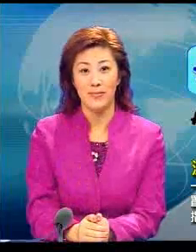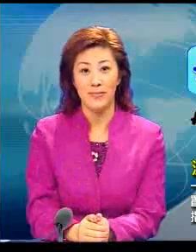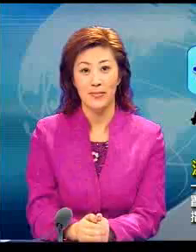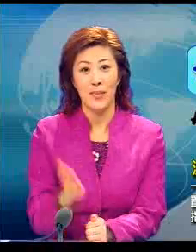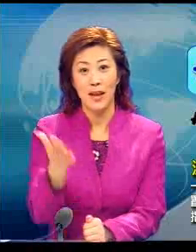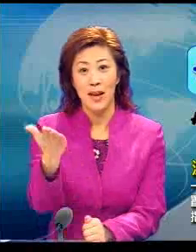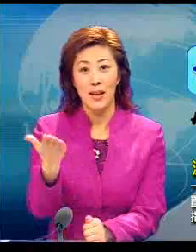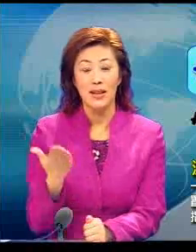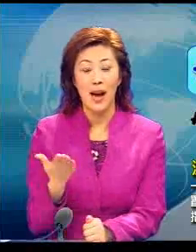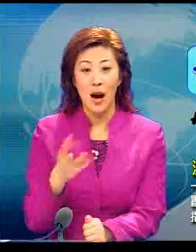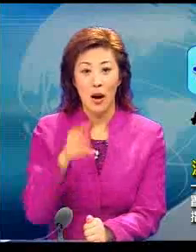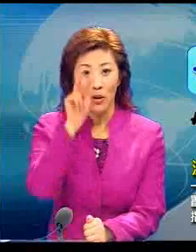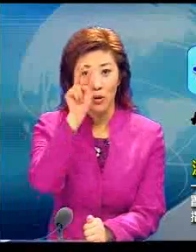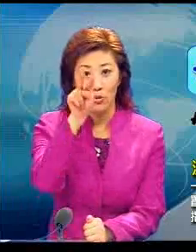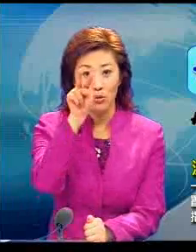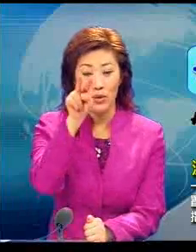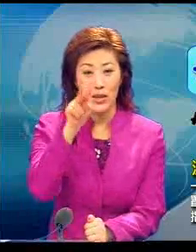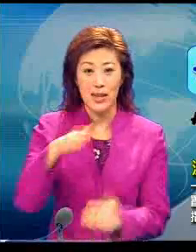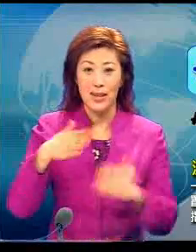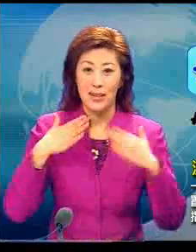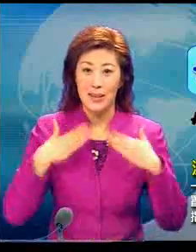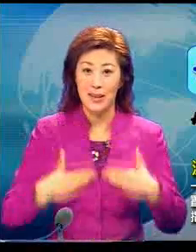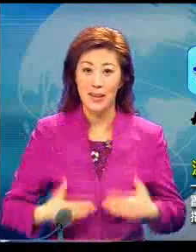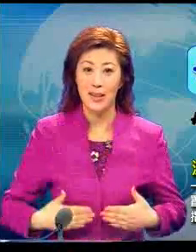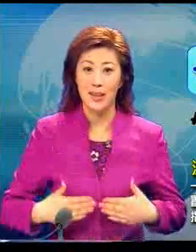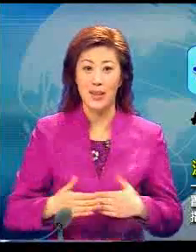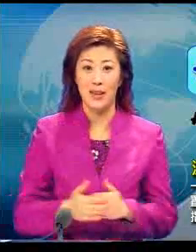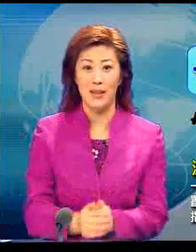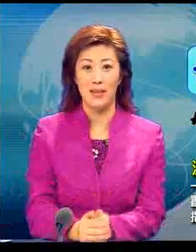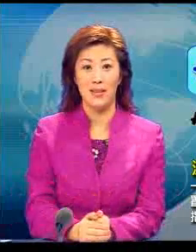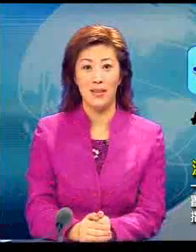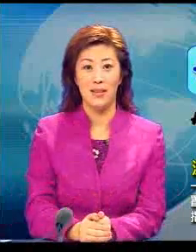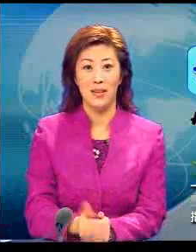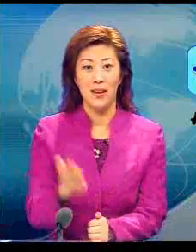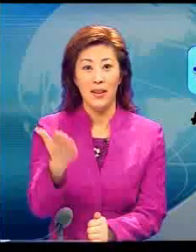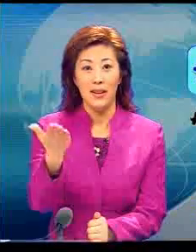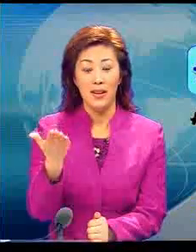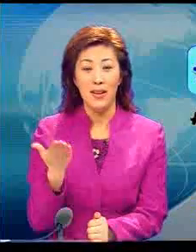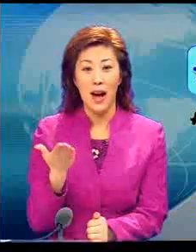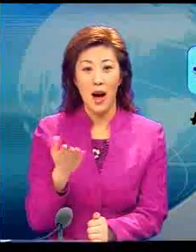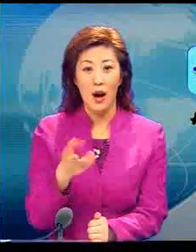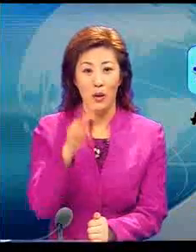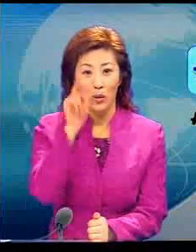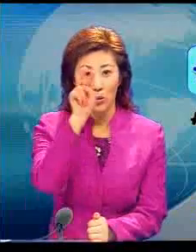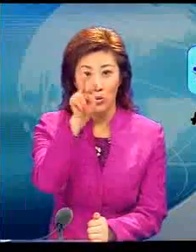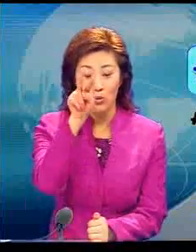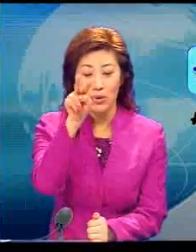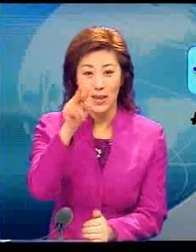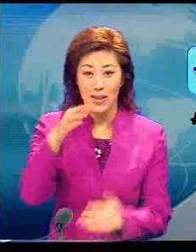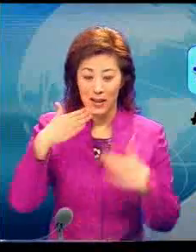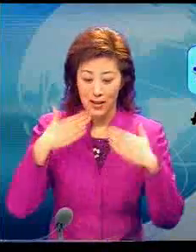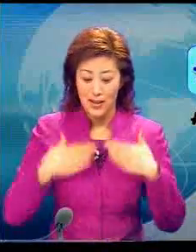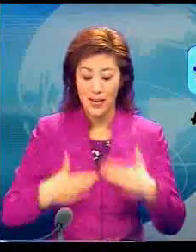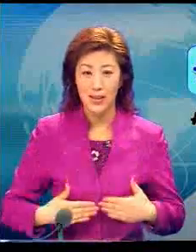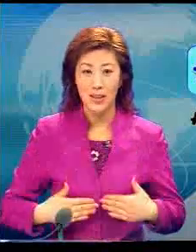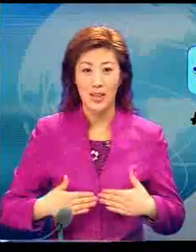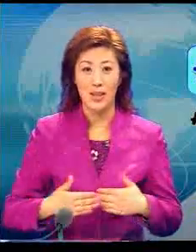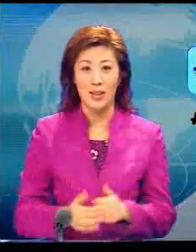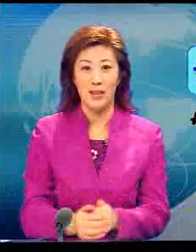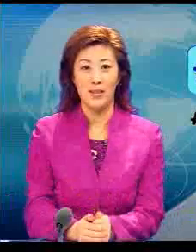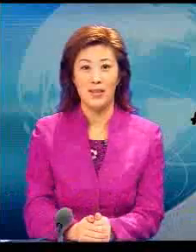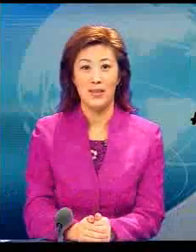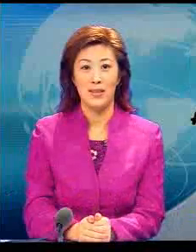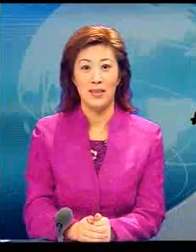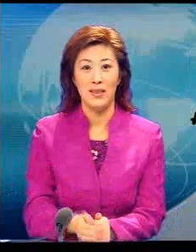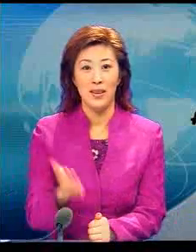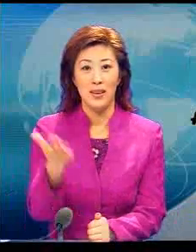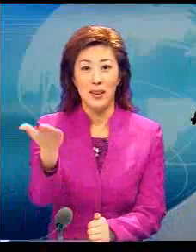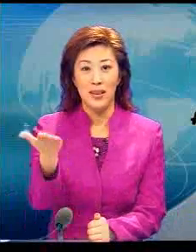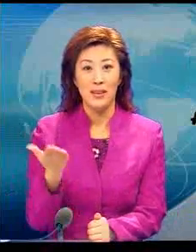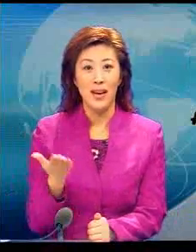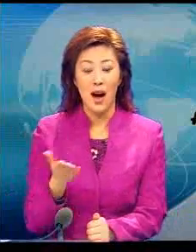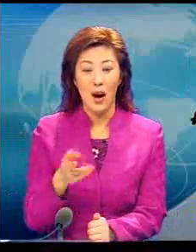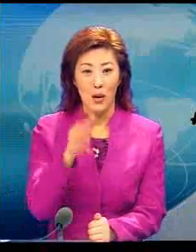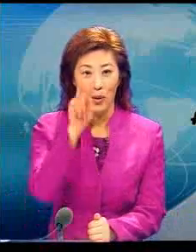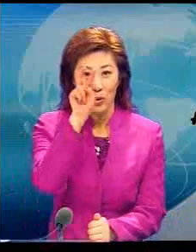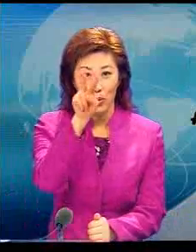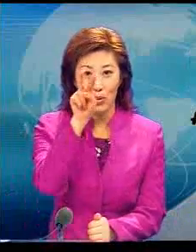要注意身体， 要注意身体， 要注意身